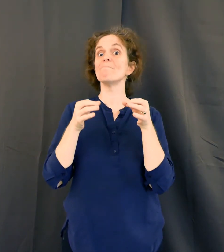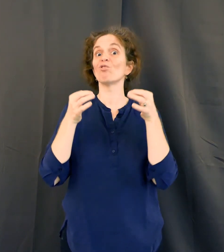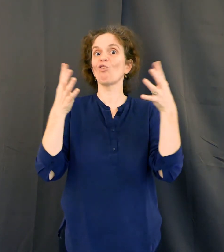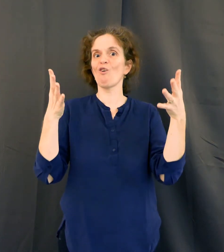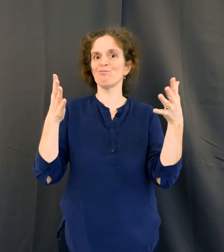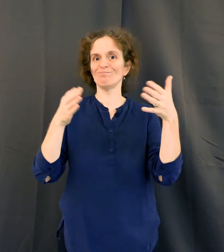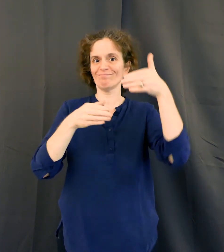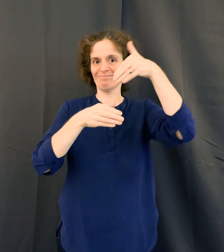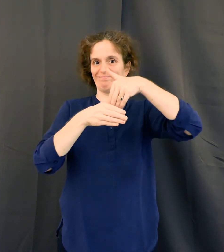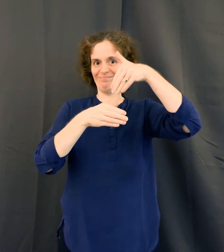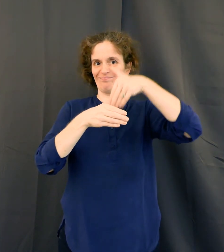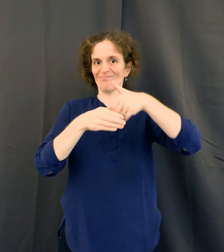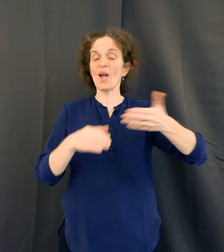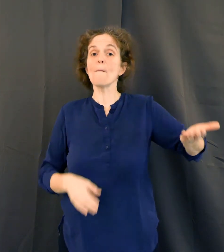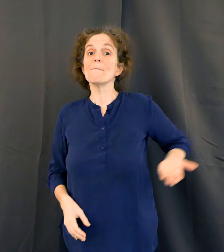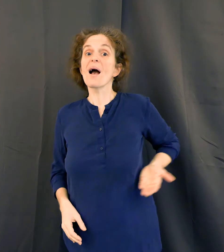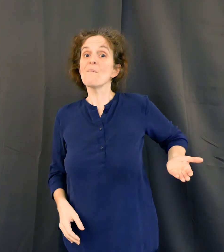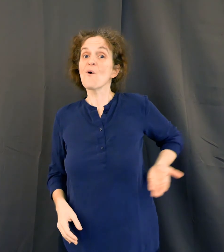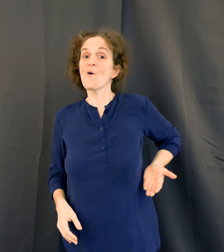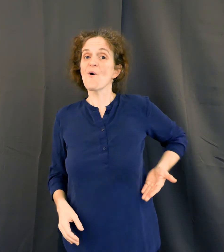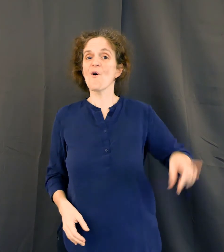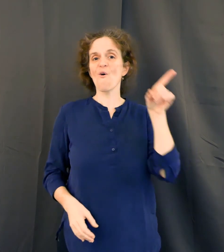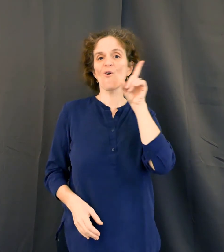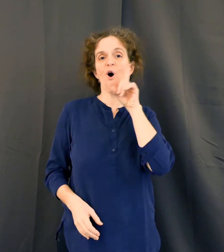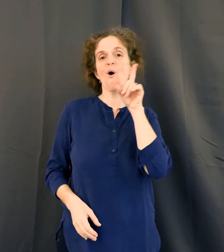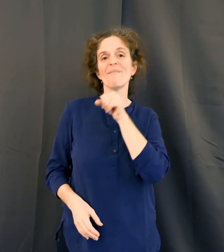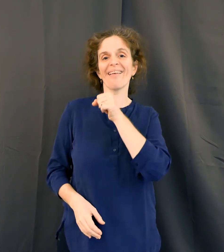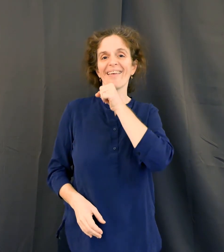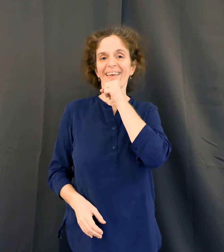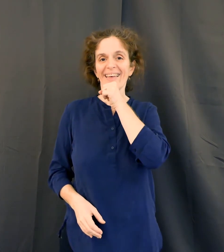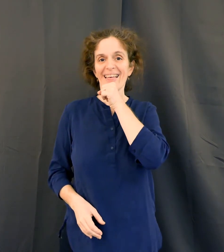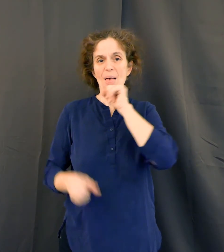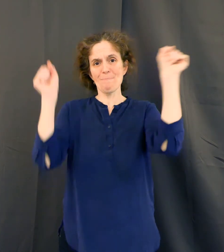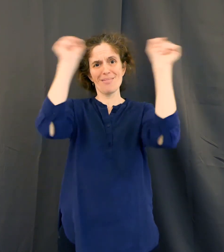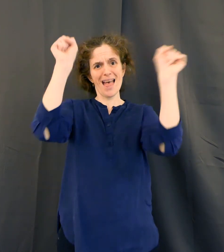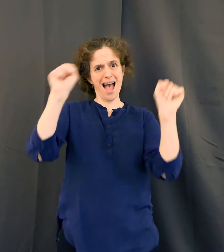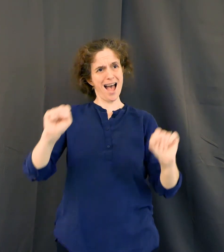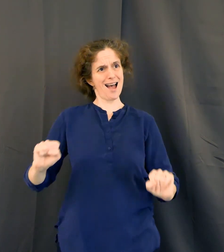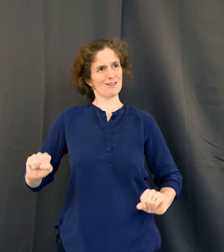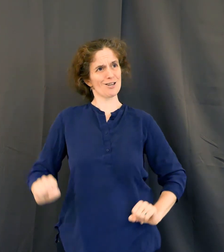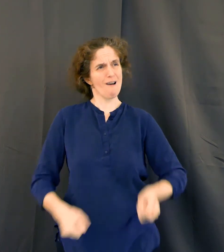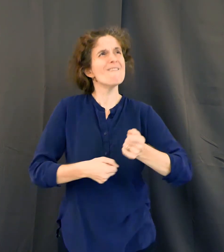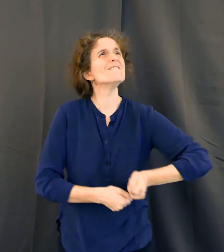Pendant ce temps, la maman et la grand-mère ont fait le ménage dans le